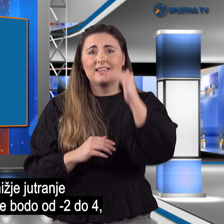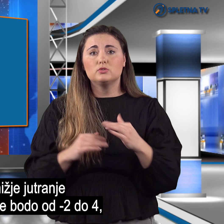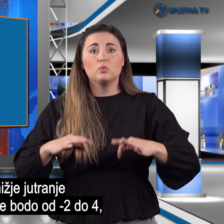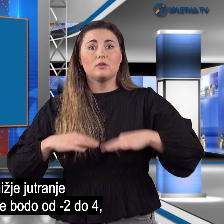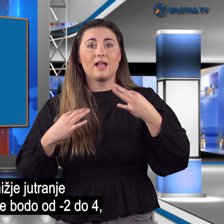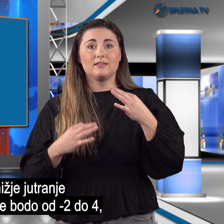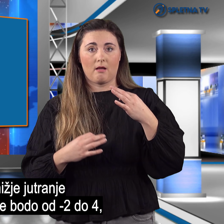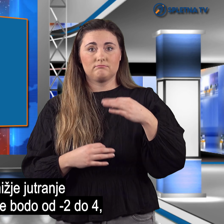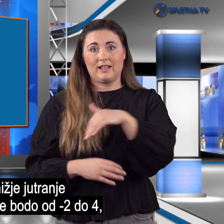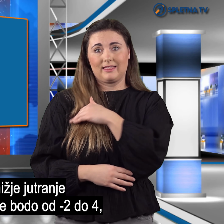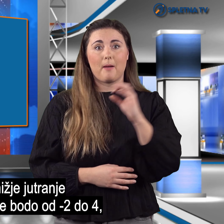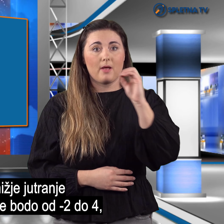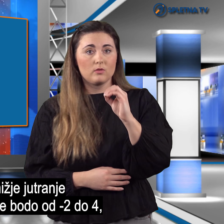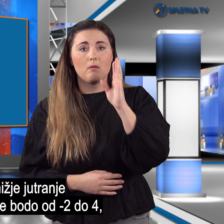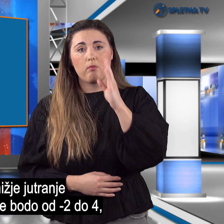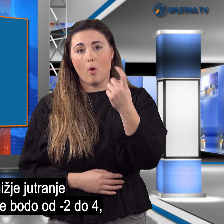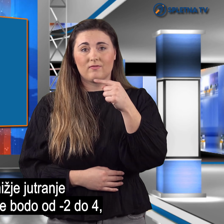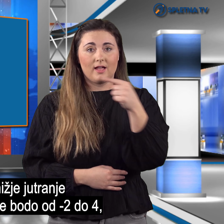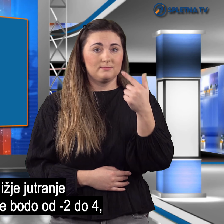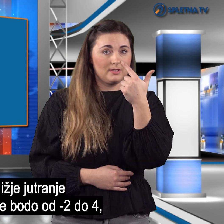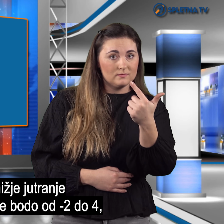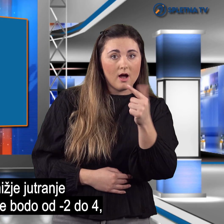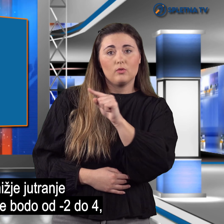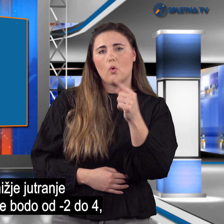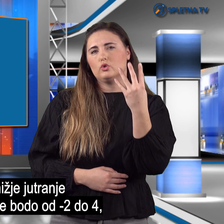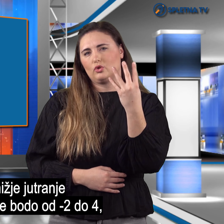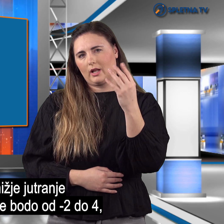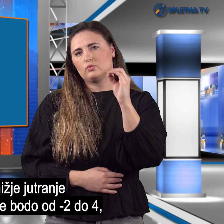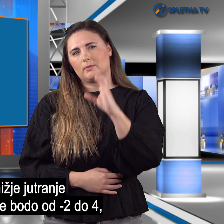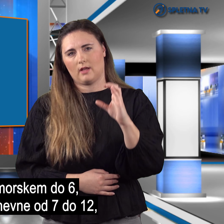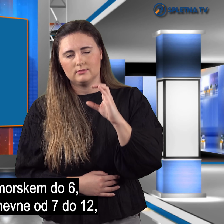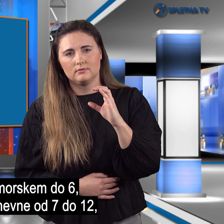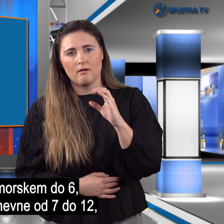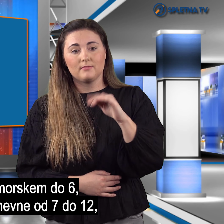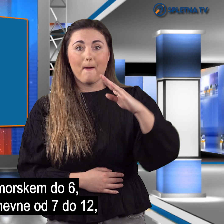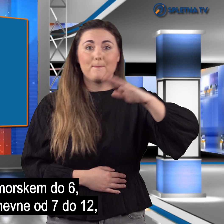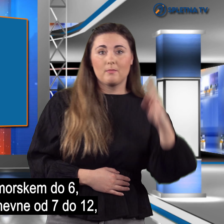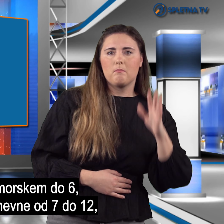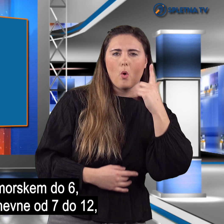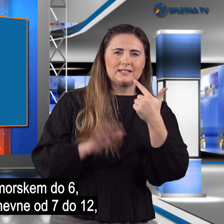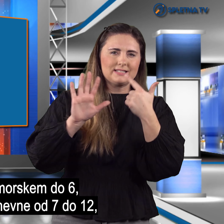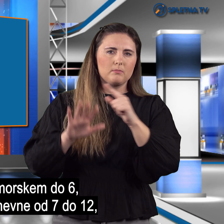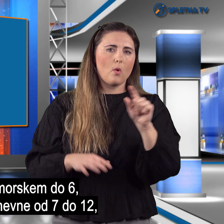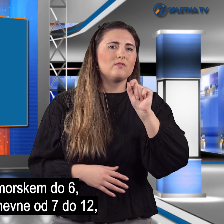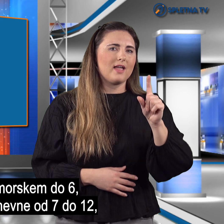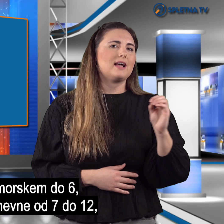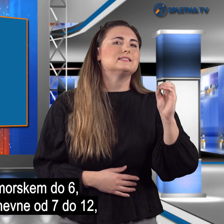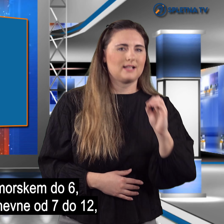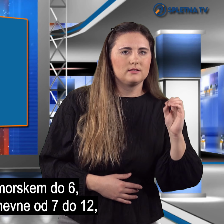Najnižje jutrajne temperature bodo od -2 do 4, na Primorskem do 6, najvišje dnevne od 7 do 12,